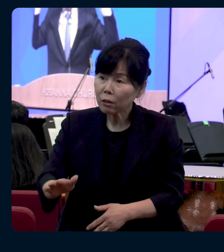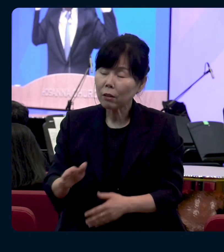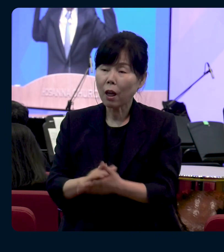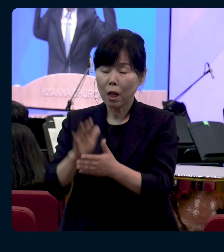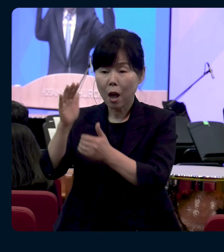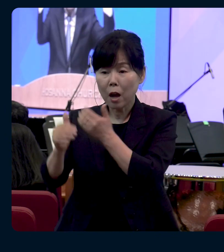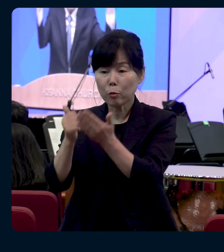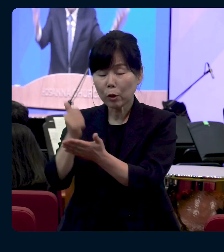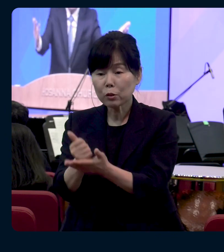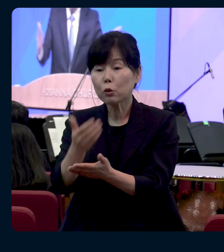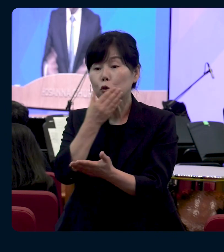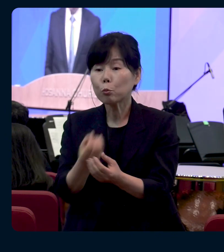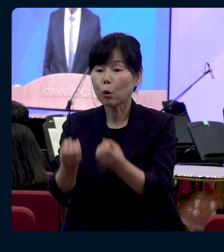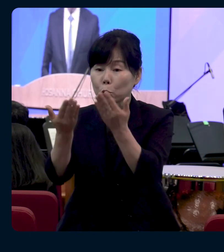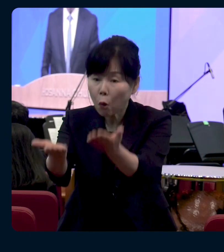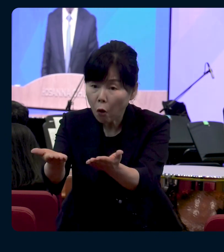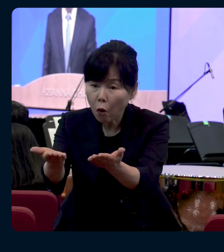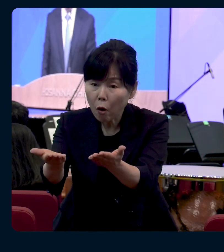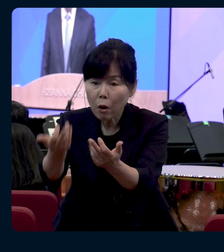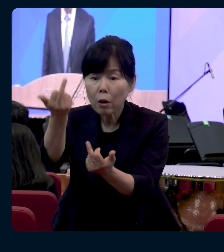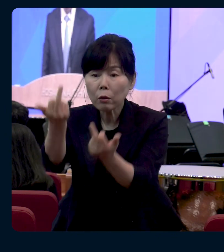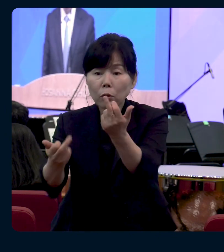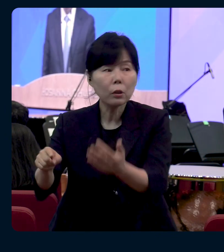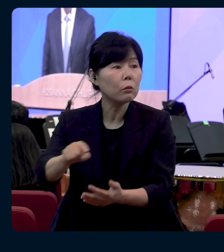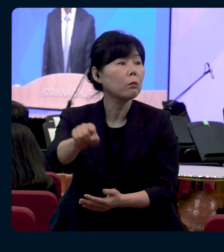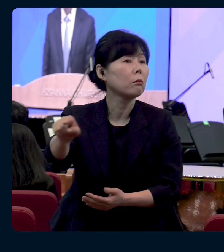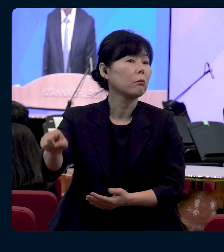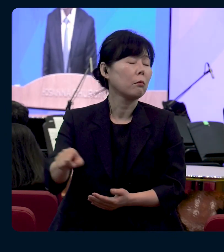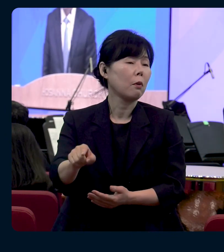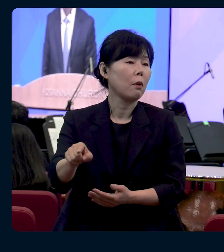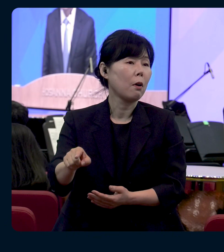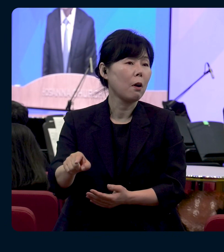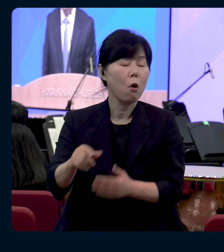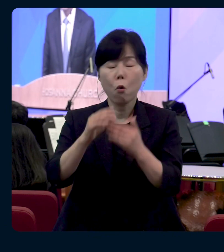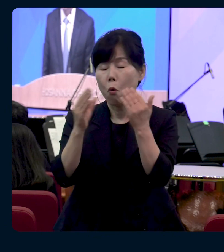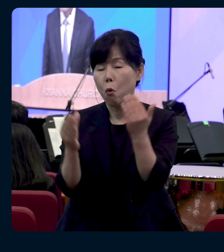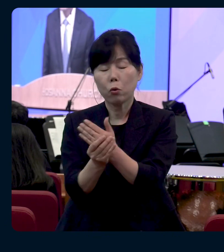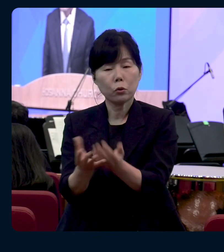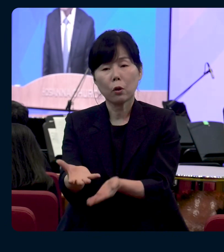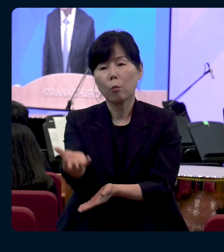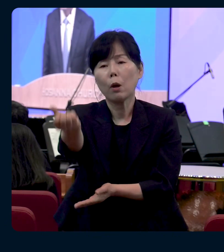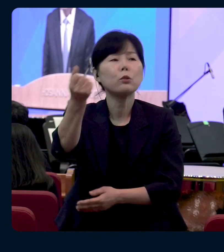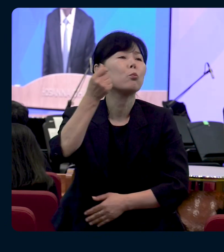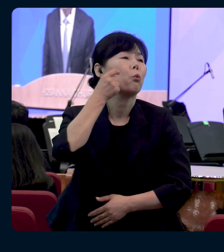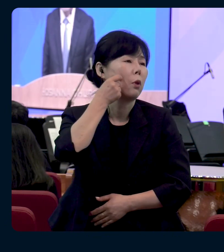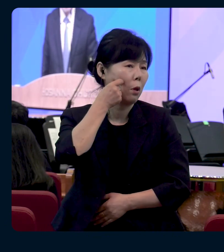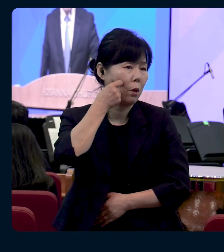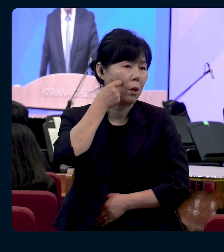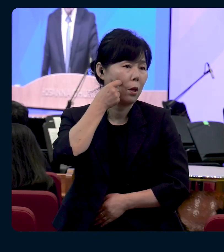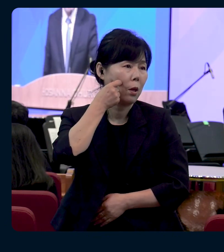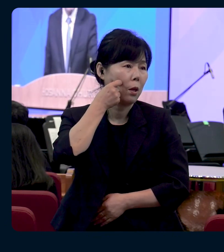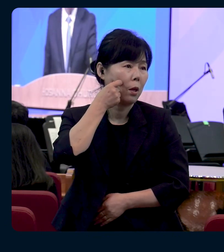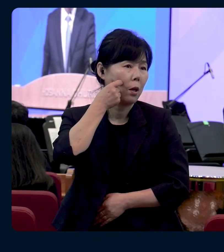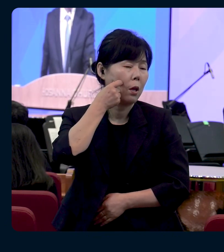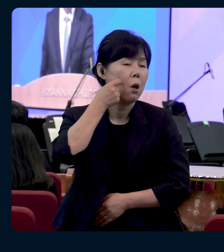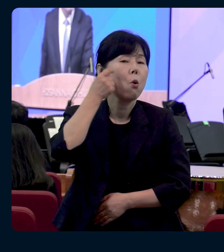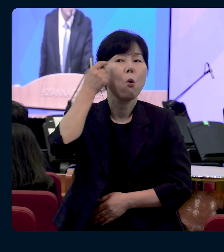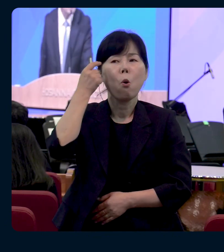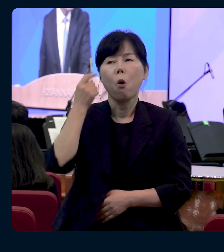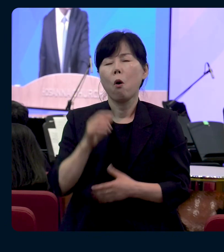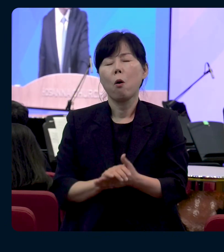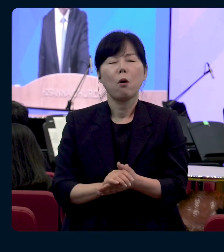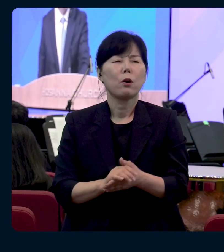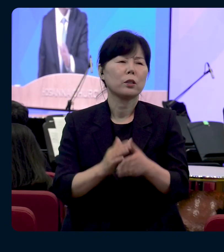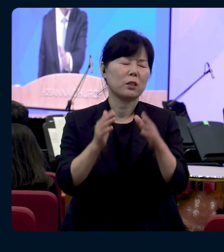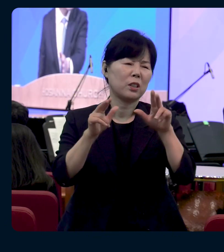하나님이 엄청난 축복을 주셔도요, 그들은 절대 그것을 제대로 누릴 수가 없다. 이 시대에 많은 사람들이